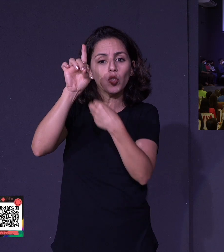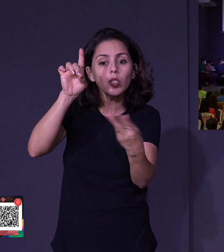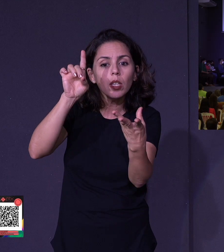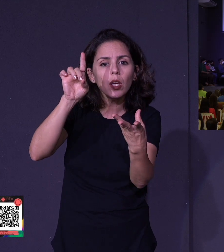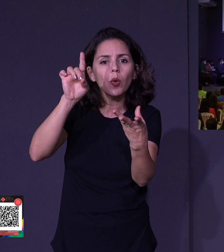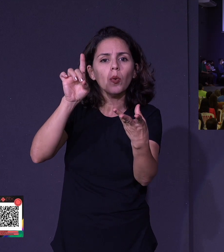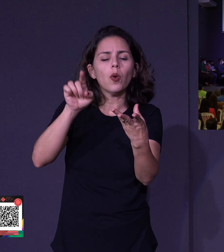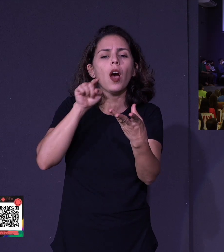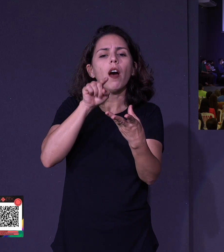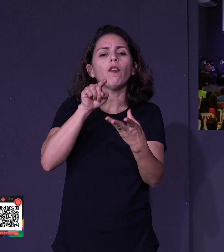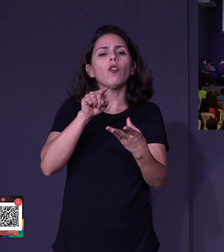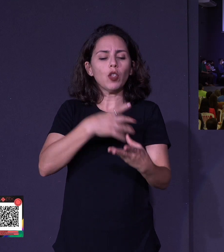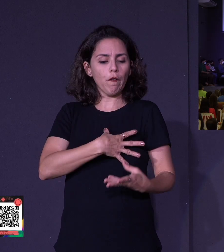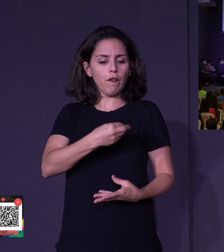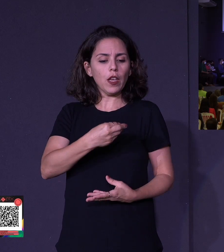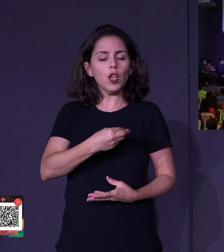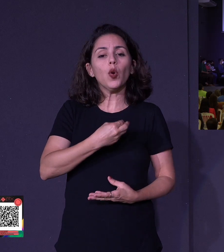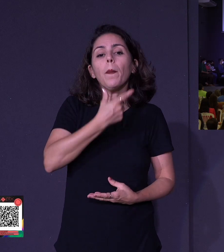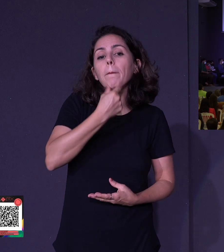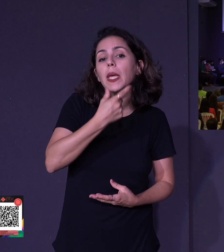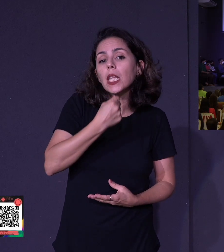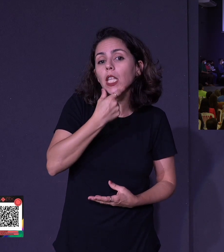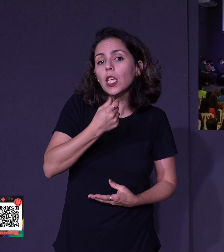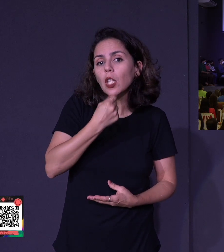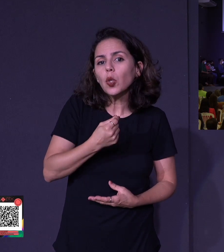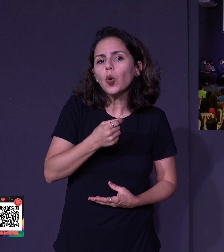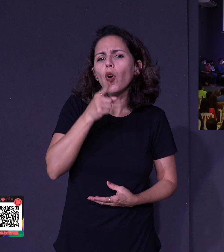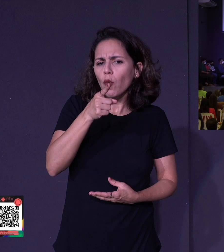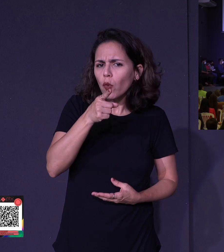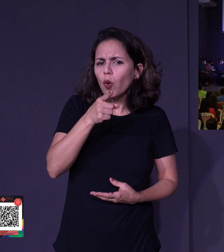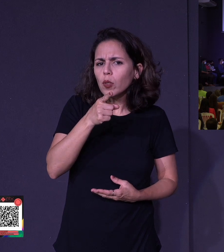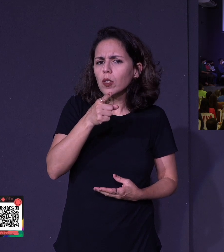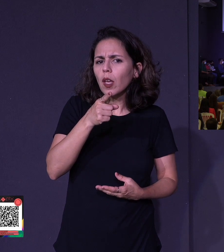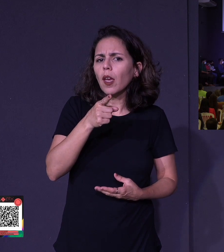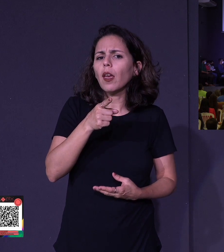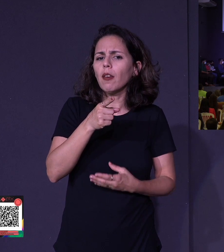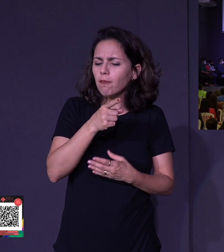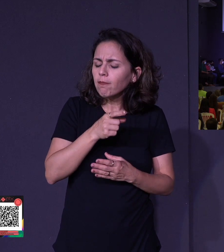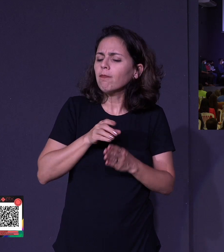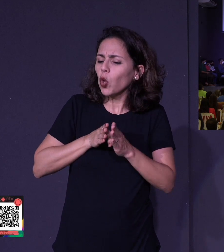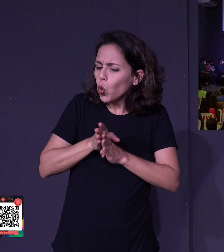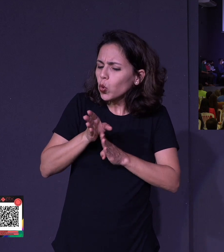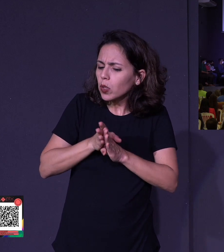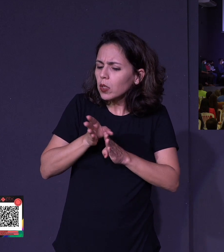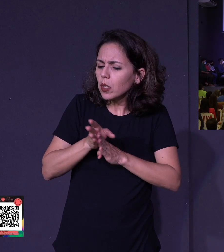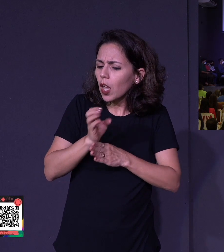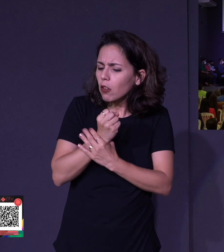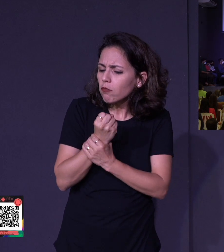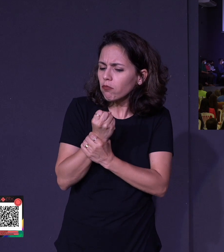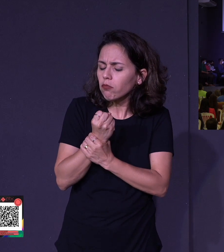reforce nele a masculinidade que Deus pôs nele. E outra, ser masculino não significa